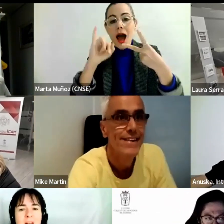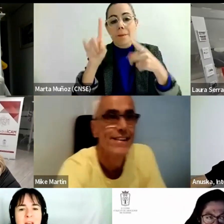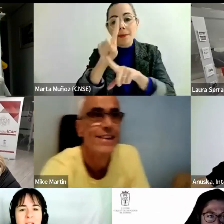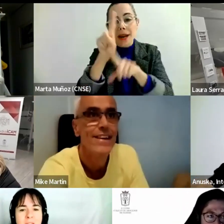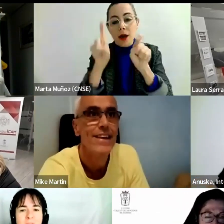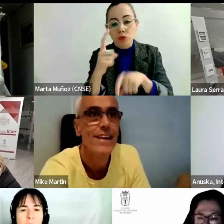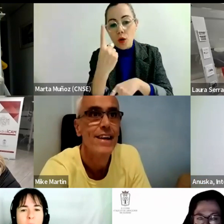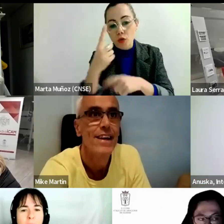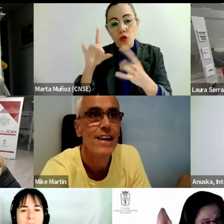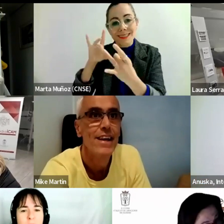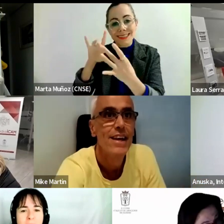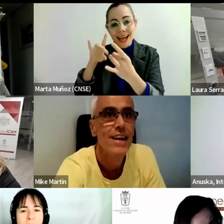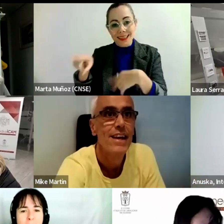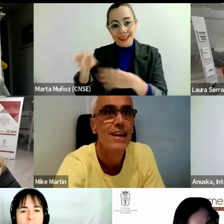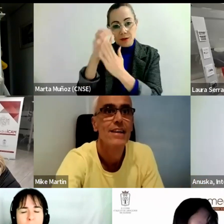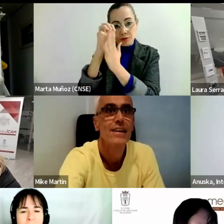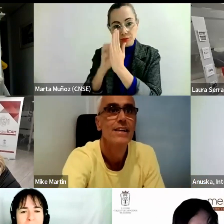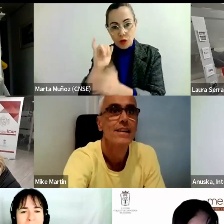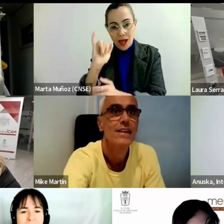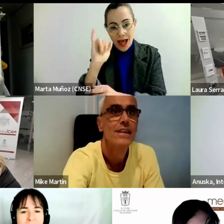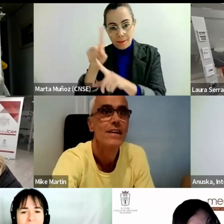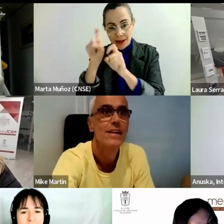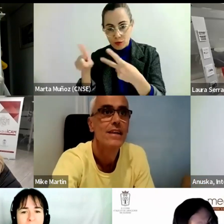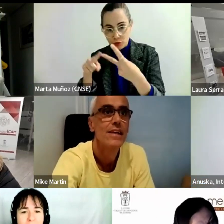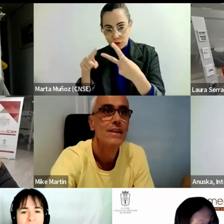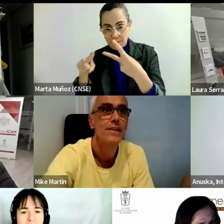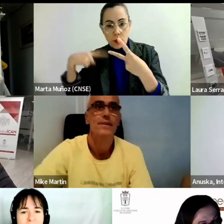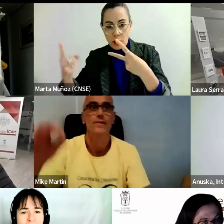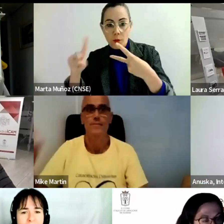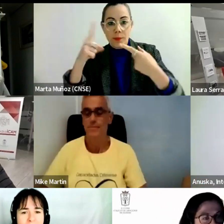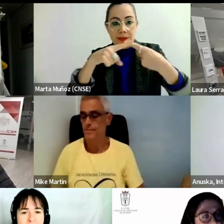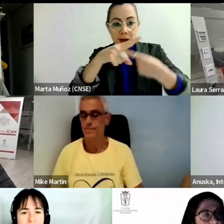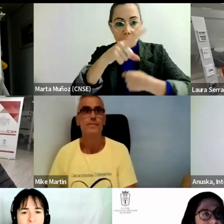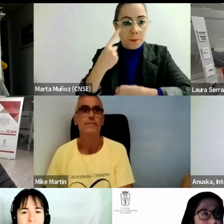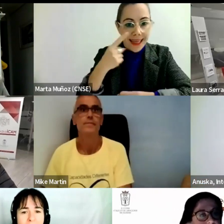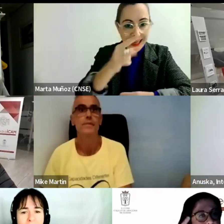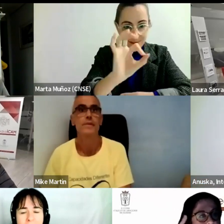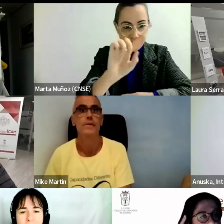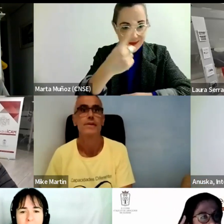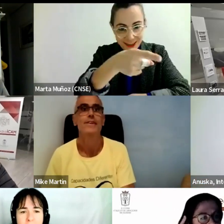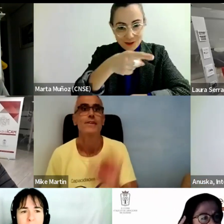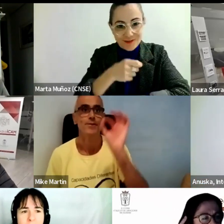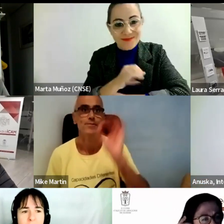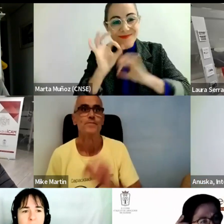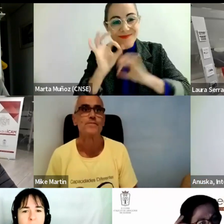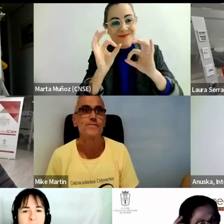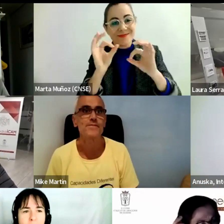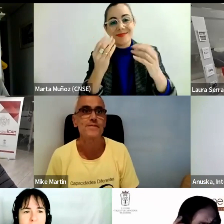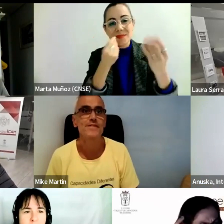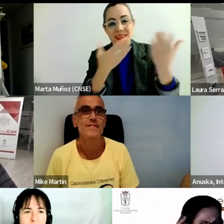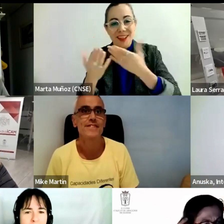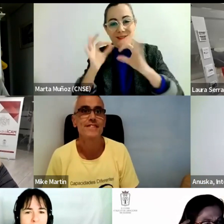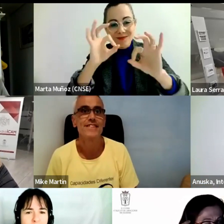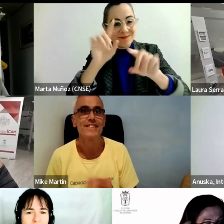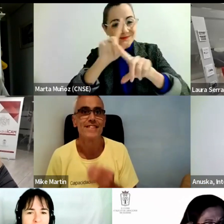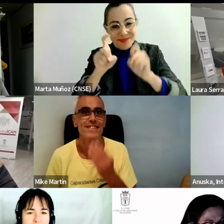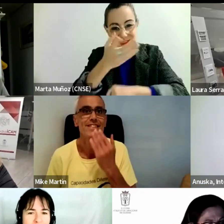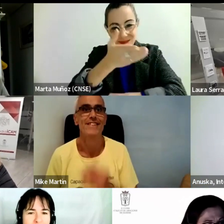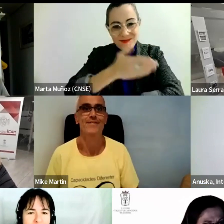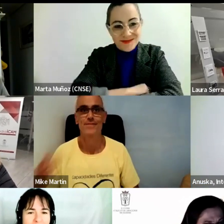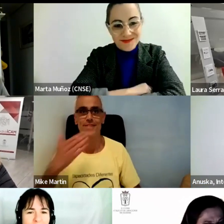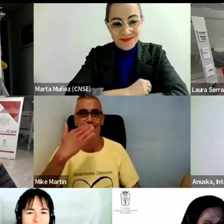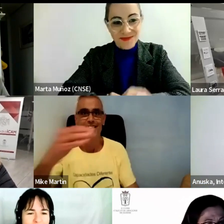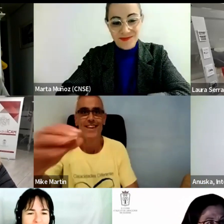Miquel y luego hay una pregunta en el chat también escrita Sí. en texto, ¿vale? Primero la pregunta de